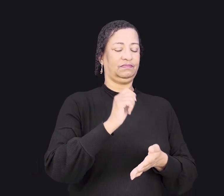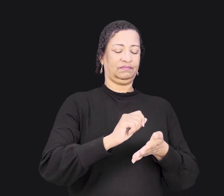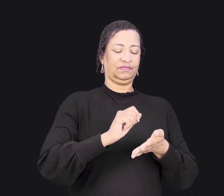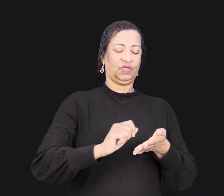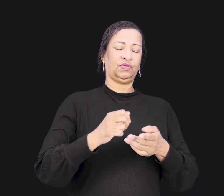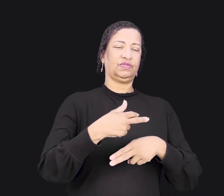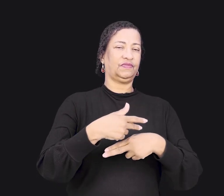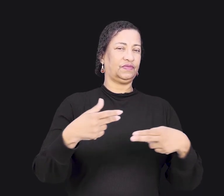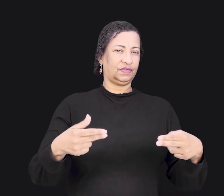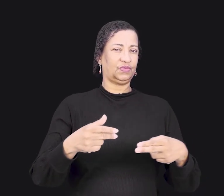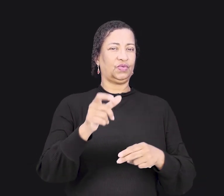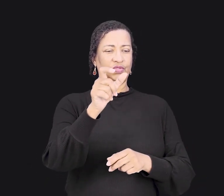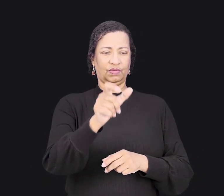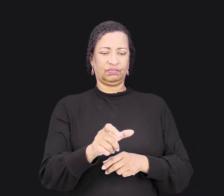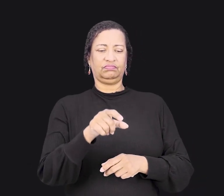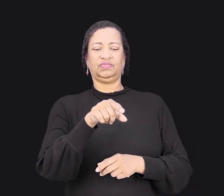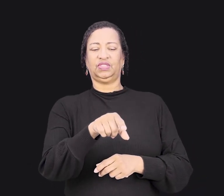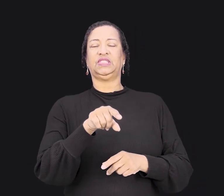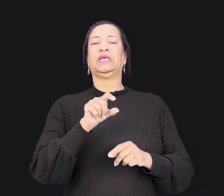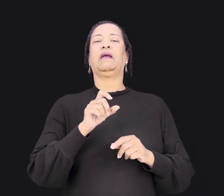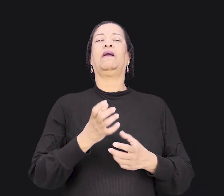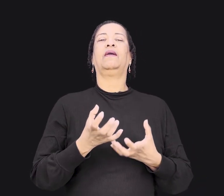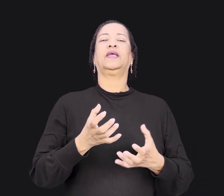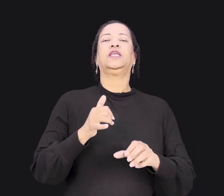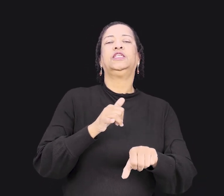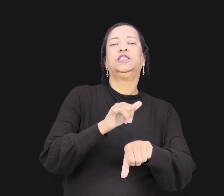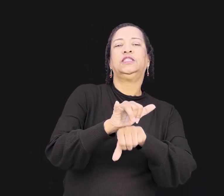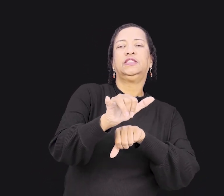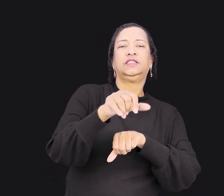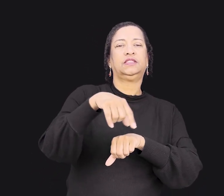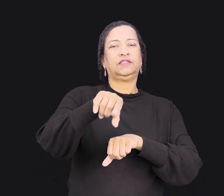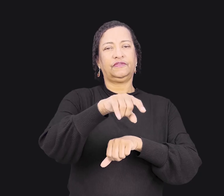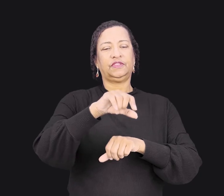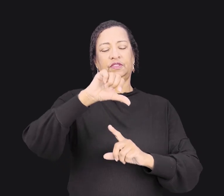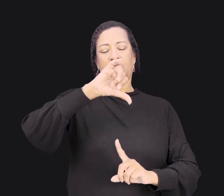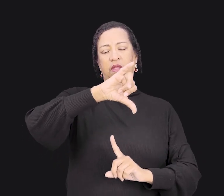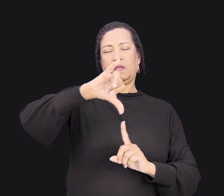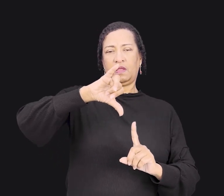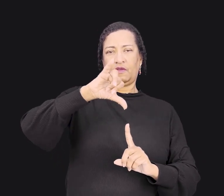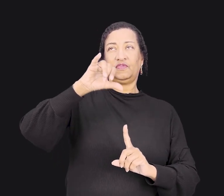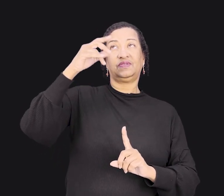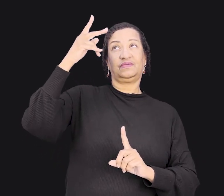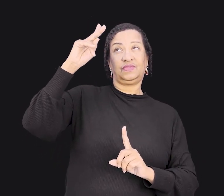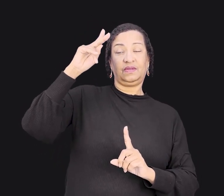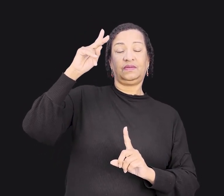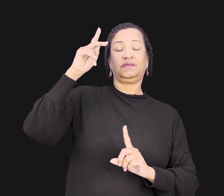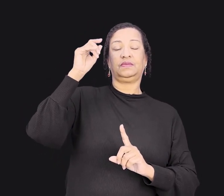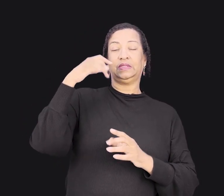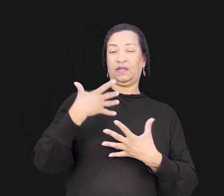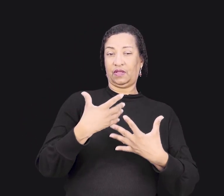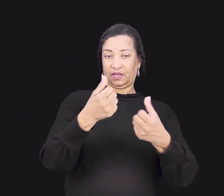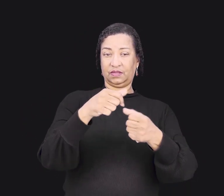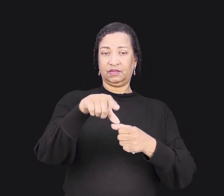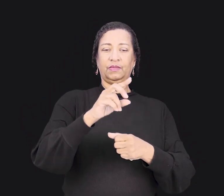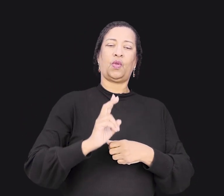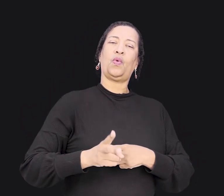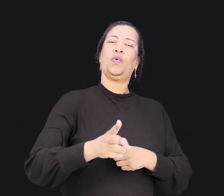querem enganar. Quanto a vocês, a unção que receberam dele permanece em vocês, e não precisam que alguém os